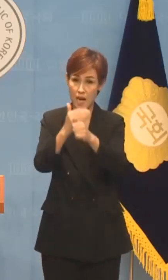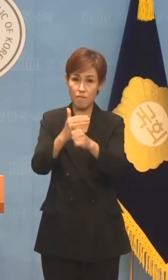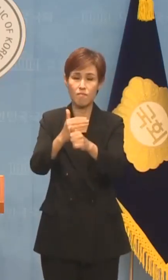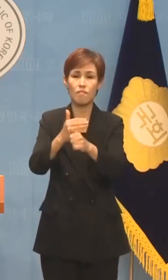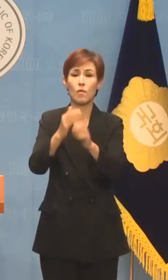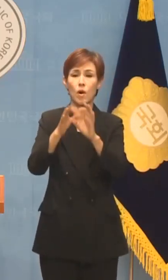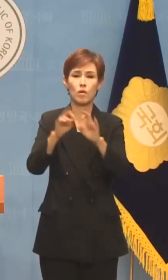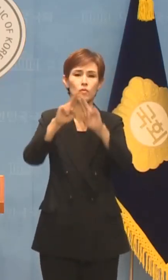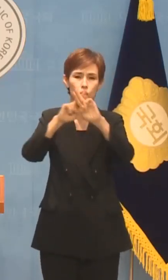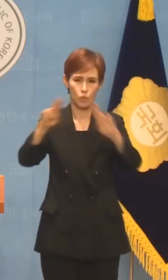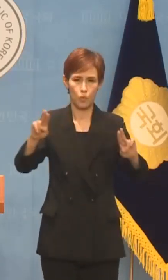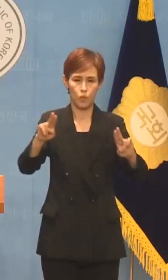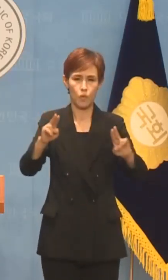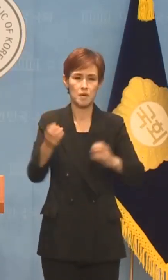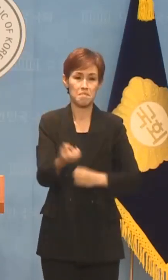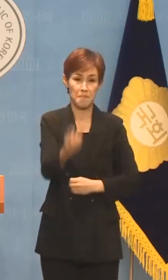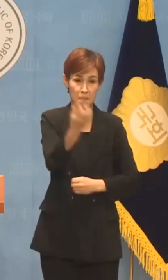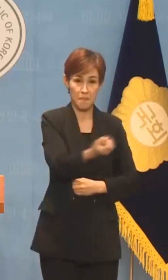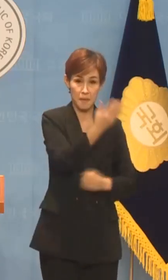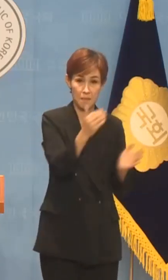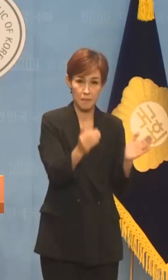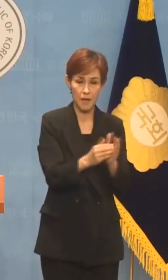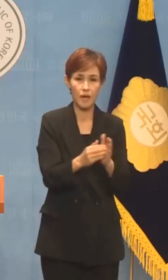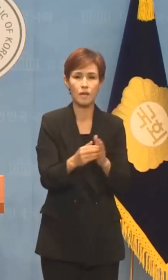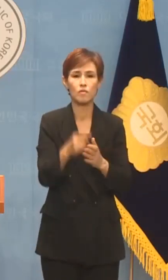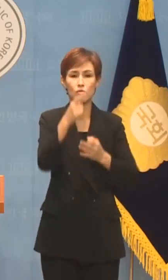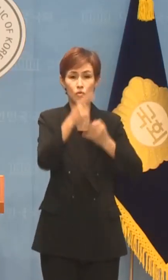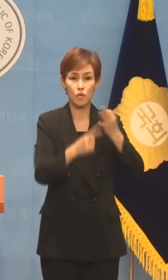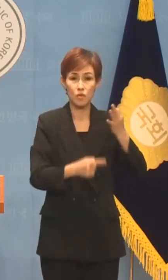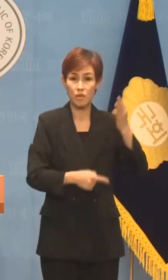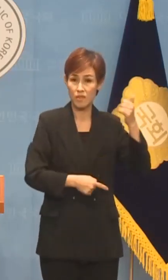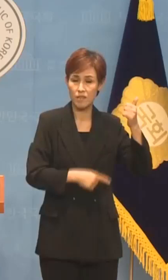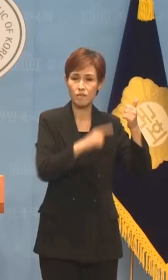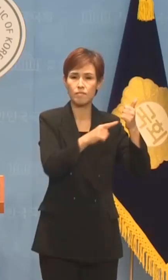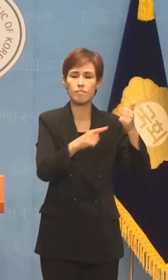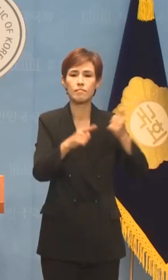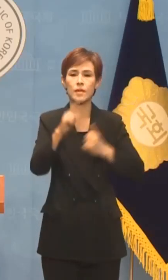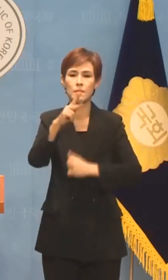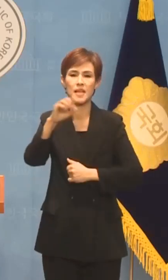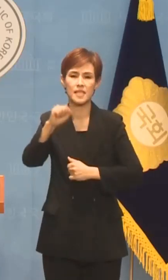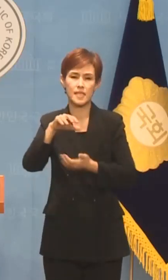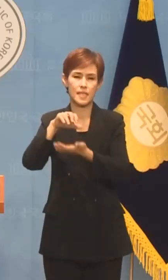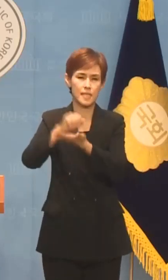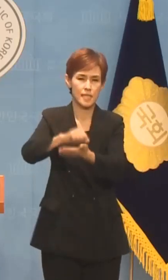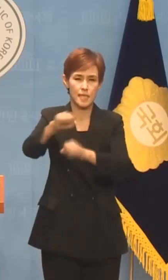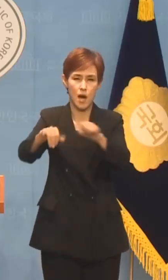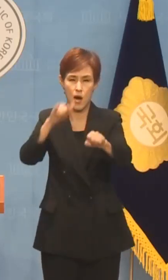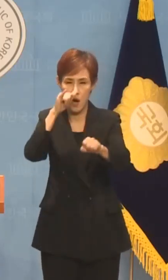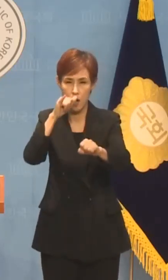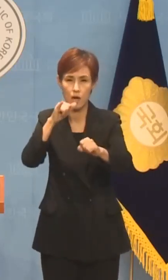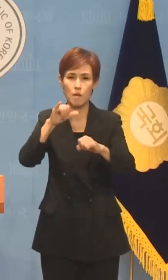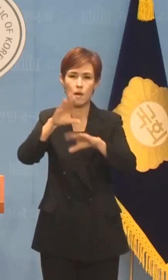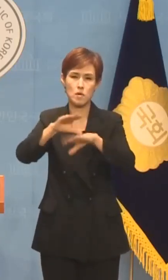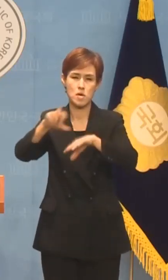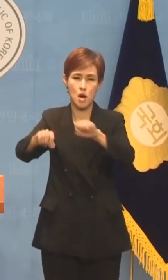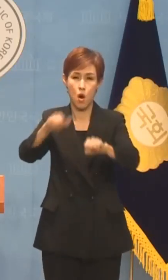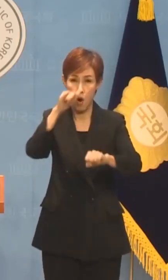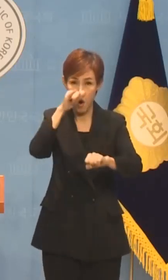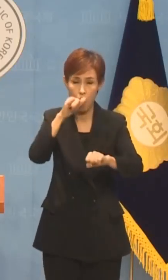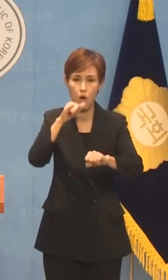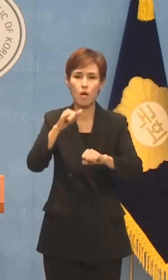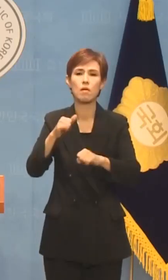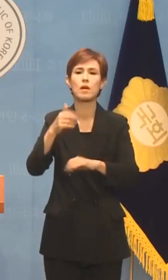승소에 이어 윤석열 정권이 KBS를 뒤흔들어 방송 장악을 시도했음이 사법 판결을 통해